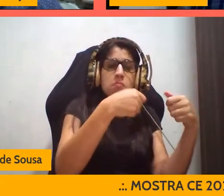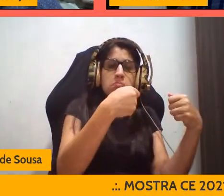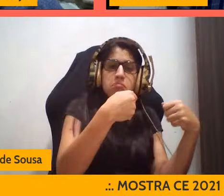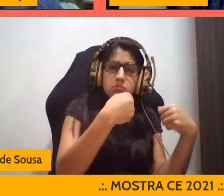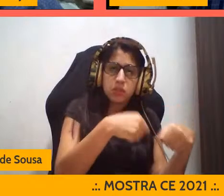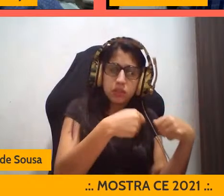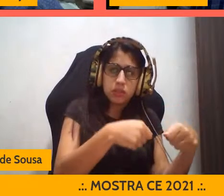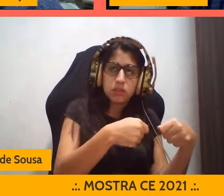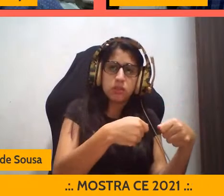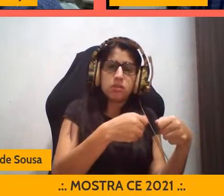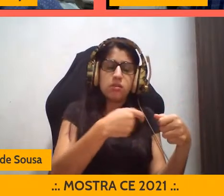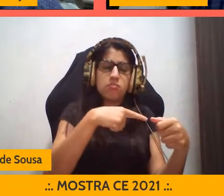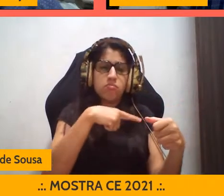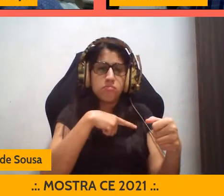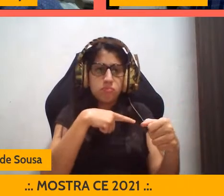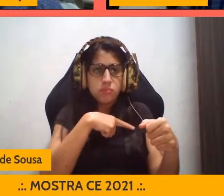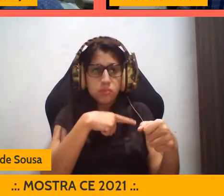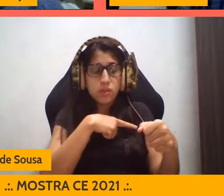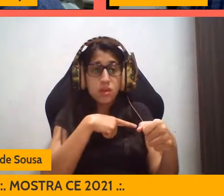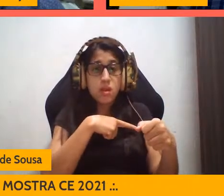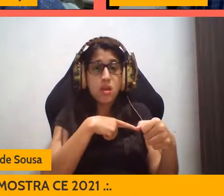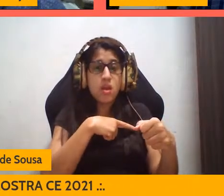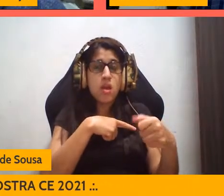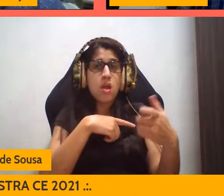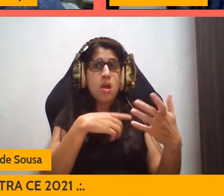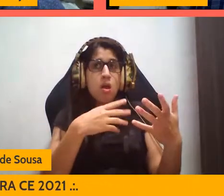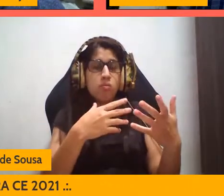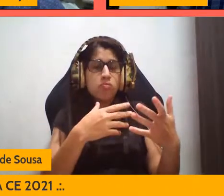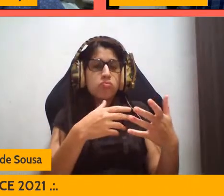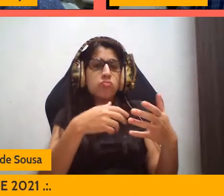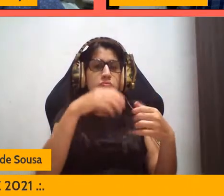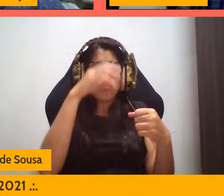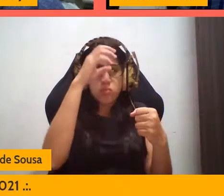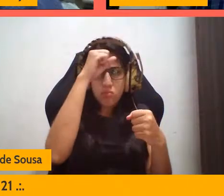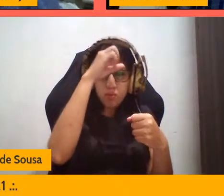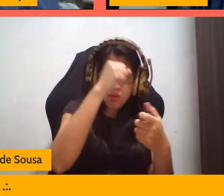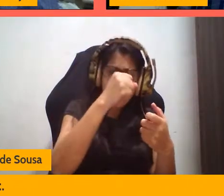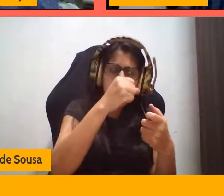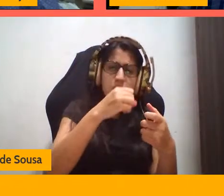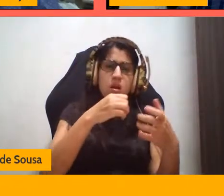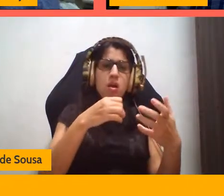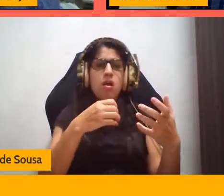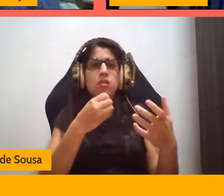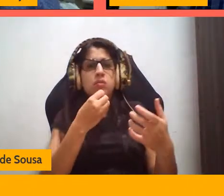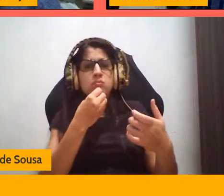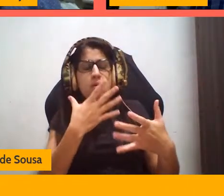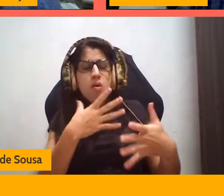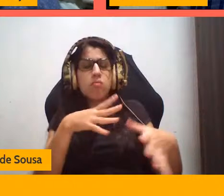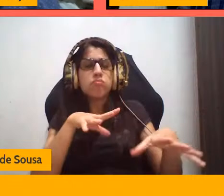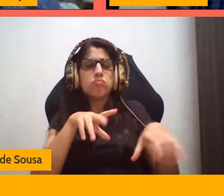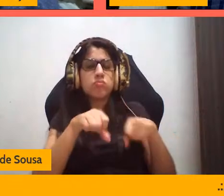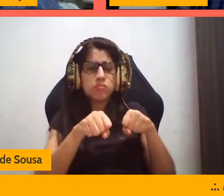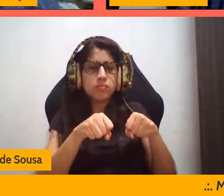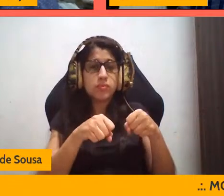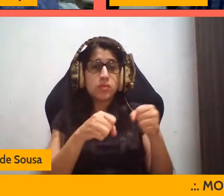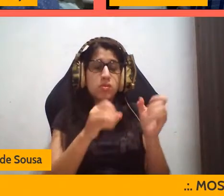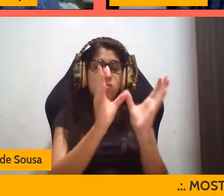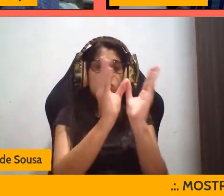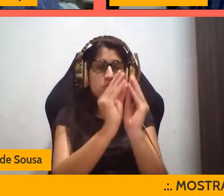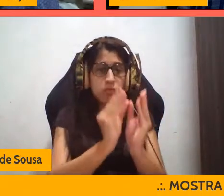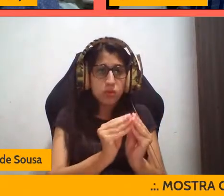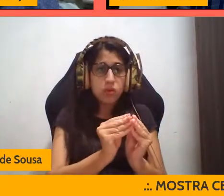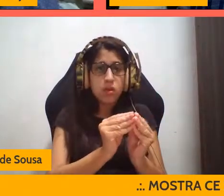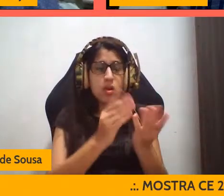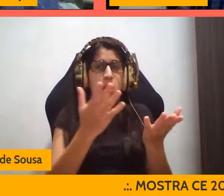competência, um domínio dos conteúdos. Se a pessoa, né, o professor é professor de geografia, ou